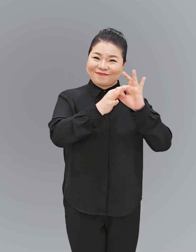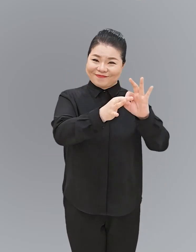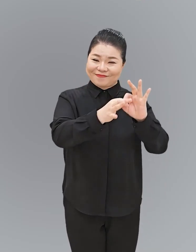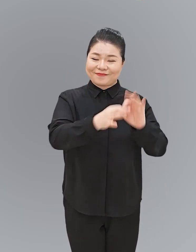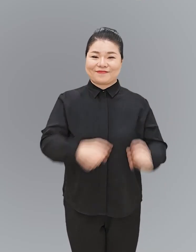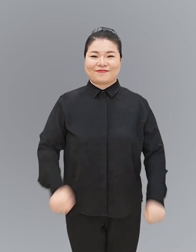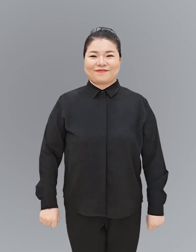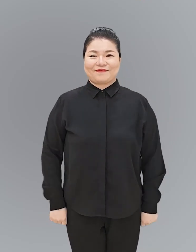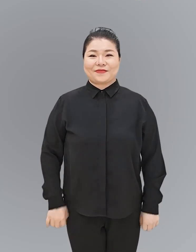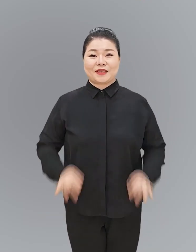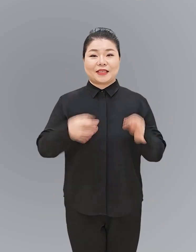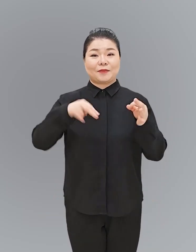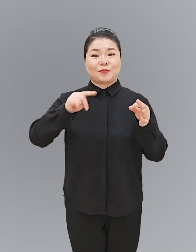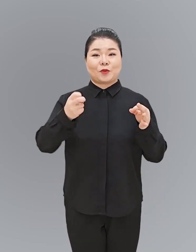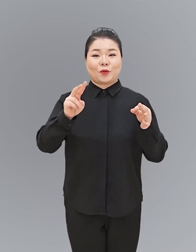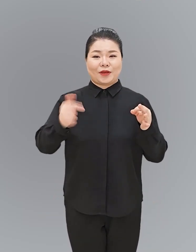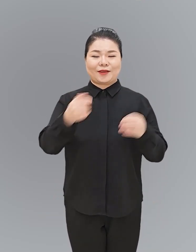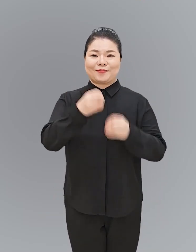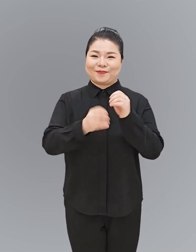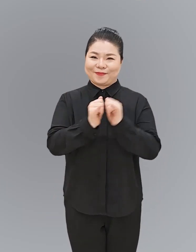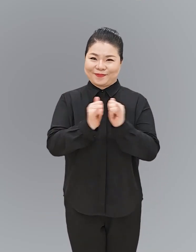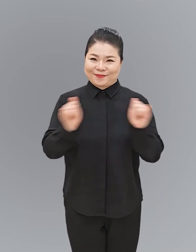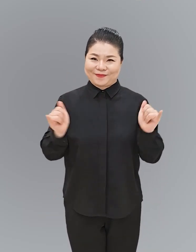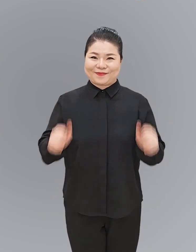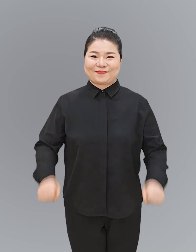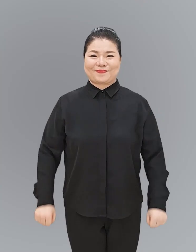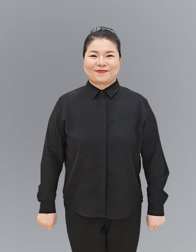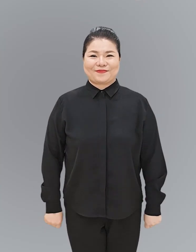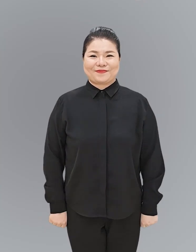웃었다. 김소연 시인.